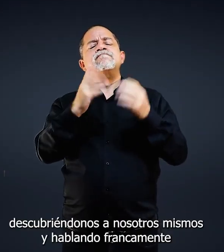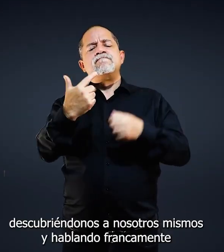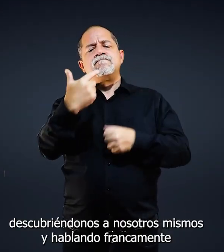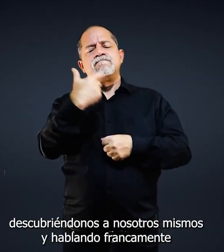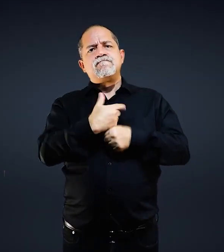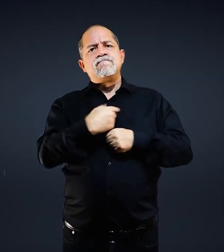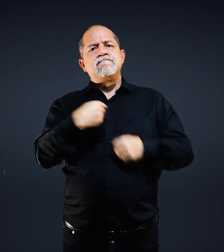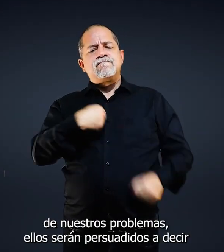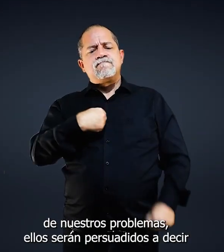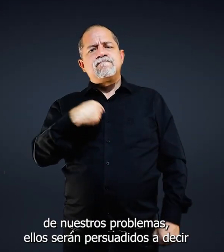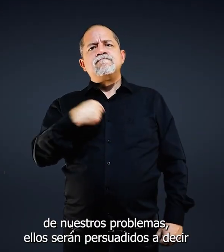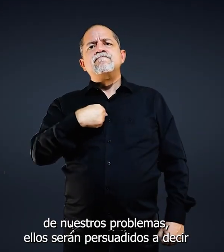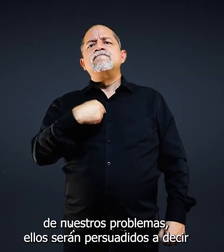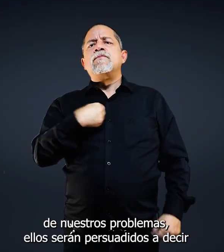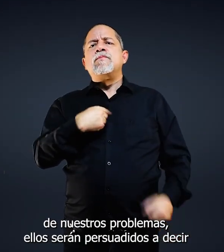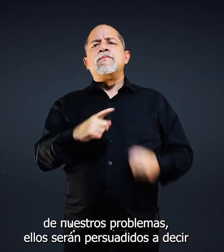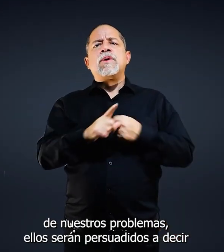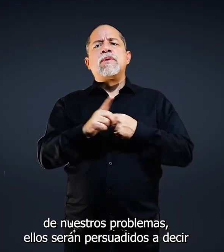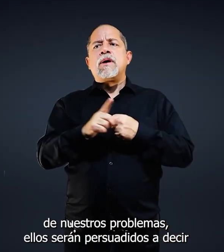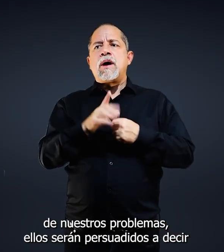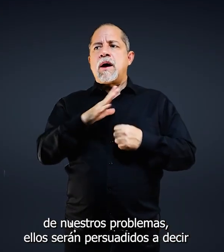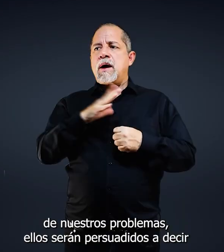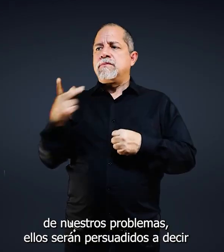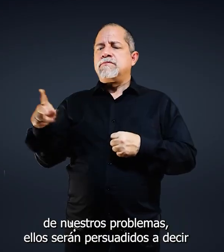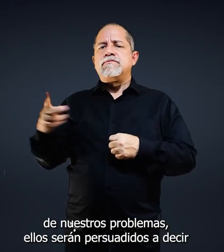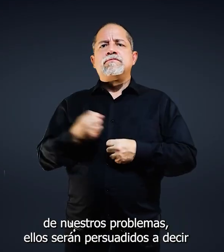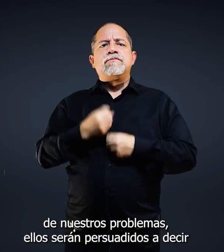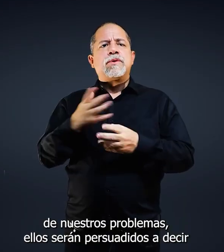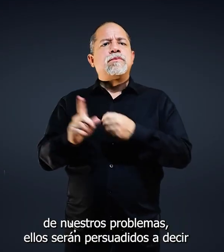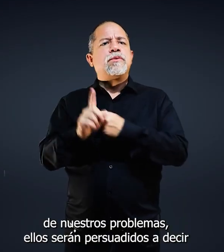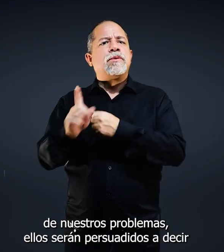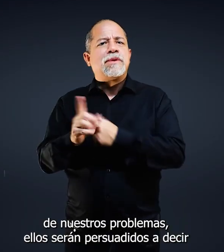francamente de nuestros problemas, ellos serán persuadidos a decir,